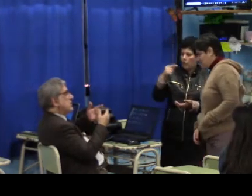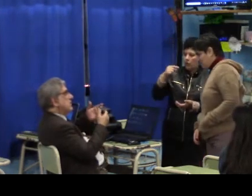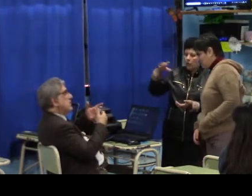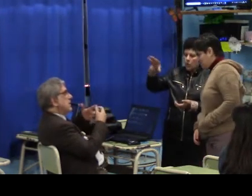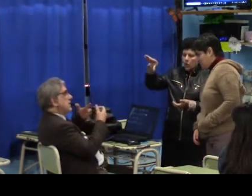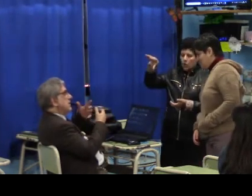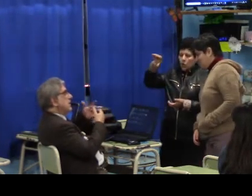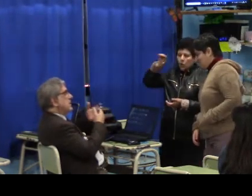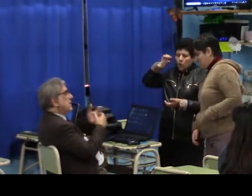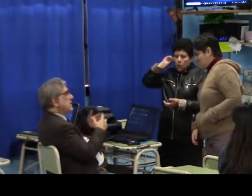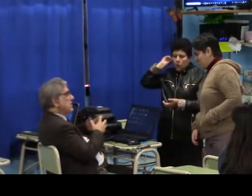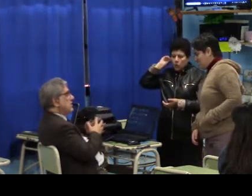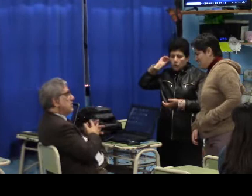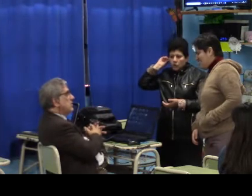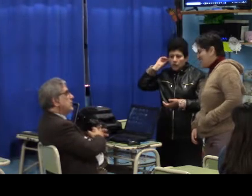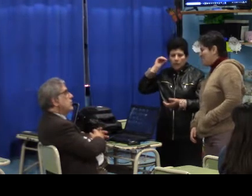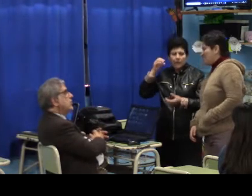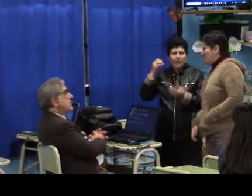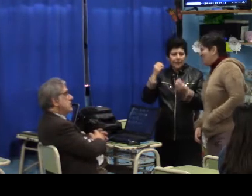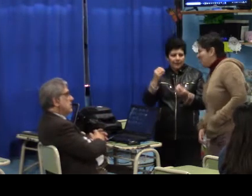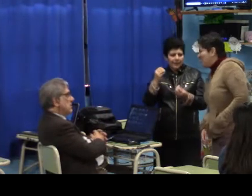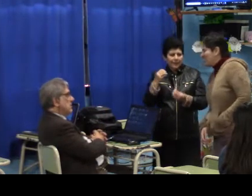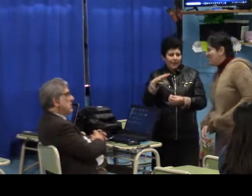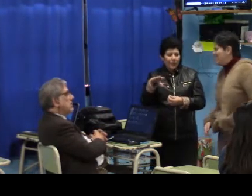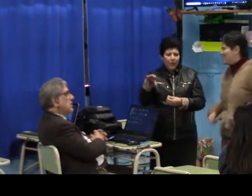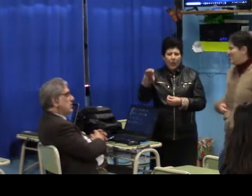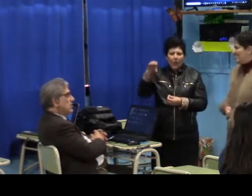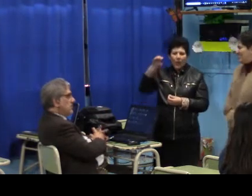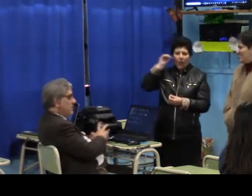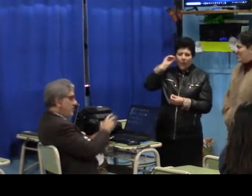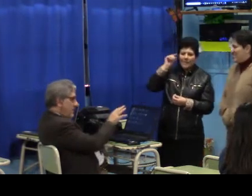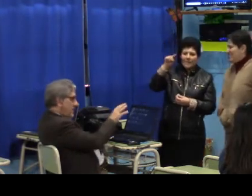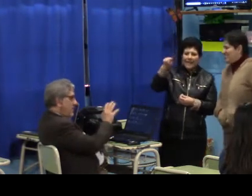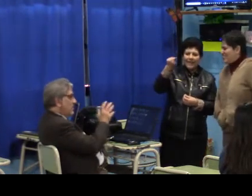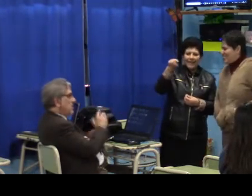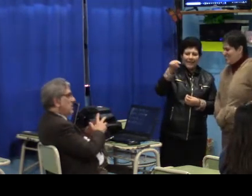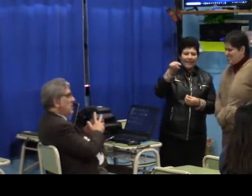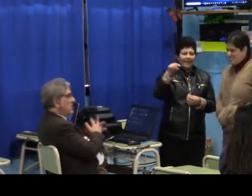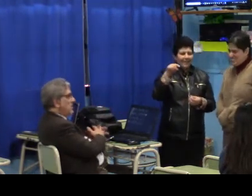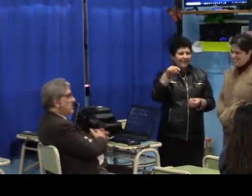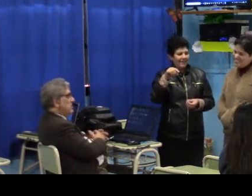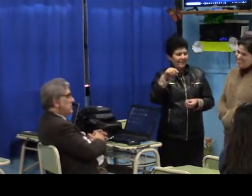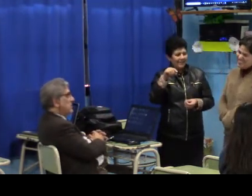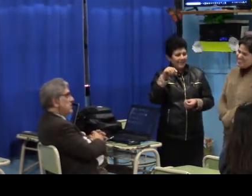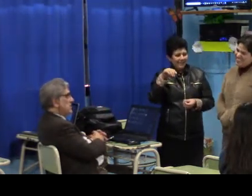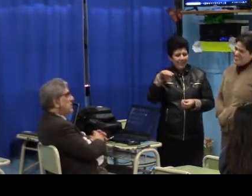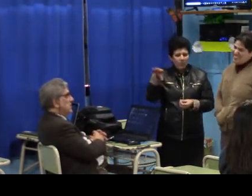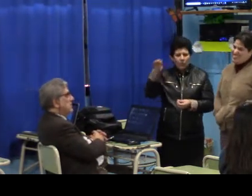expresiones que te están entendiendo. Ah, bueno. Sí, que te pareció que no. Sí.